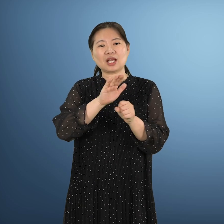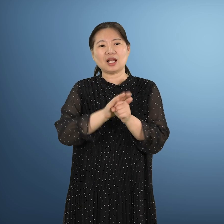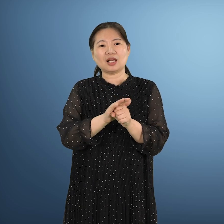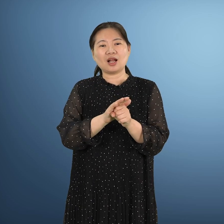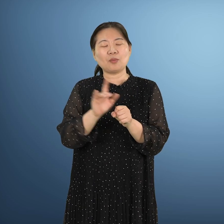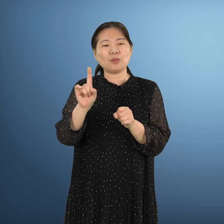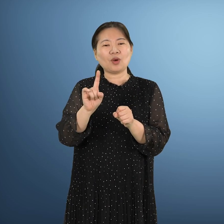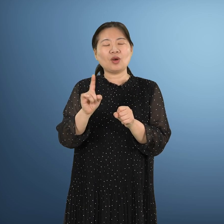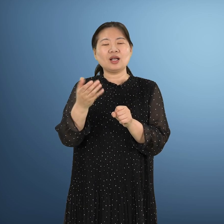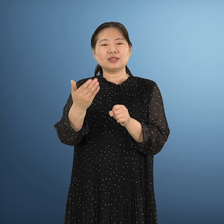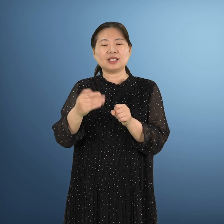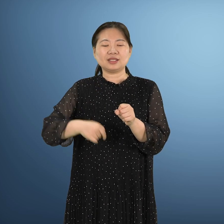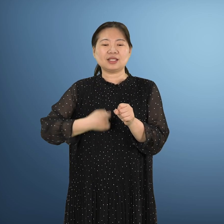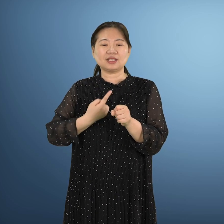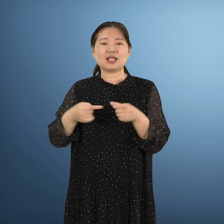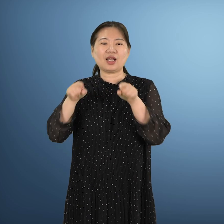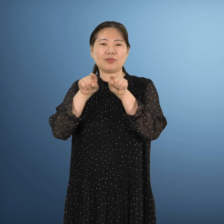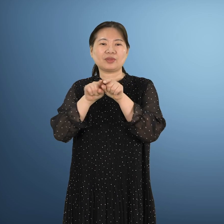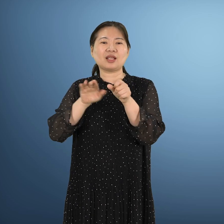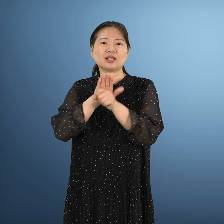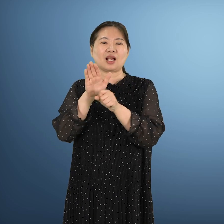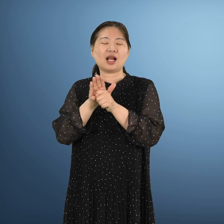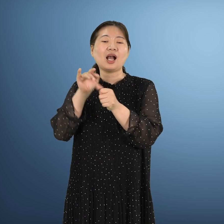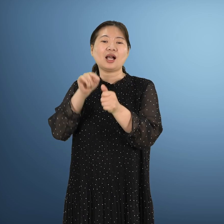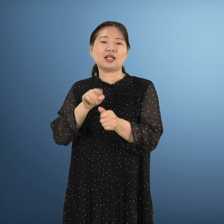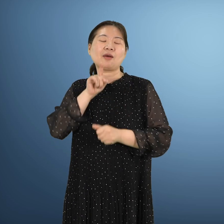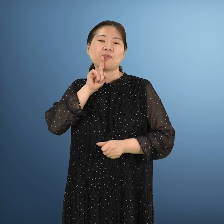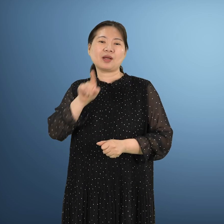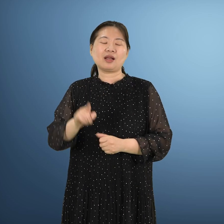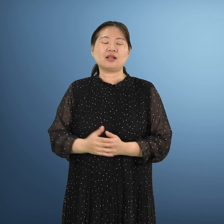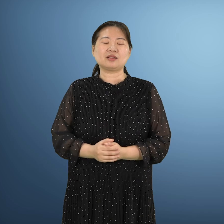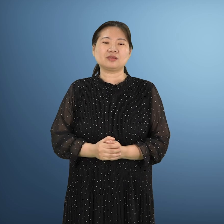사랑하기를 네 자신과 같이 사랑하라.